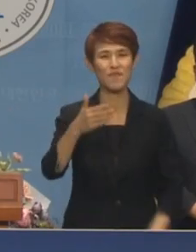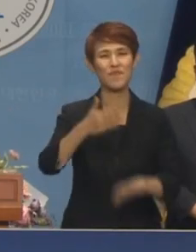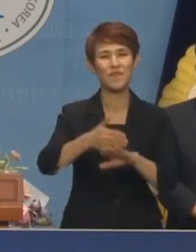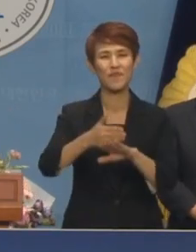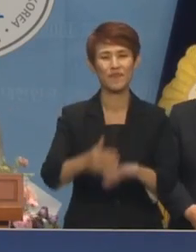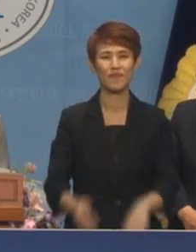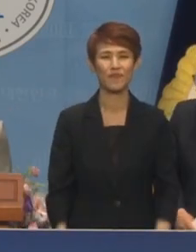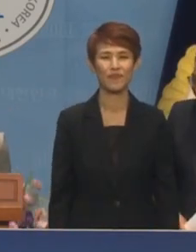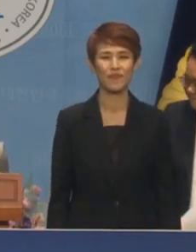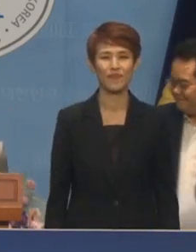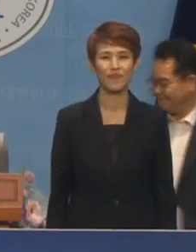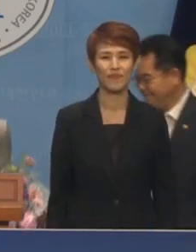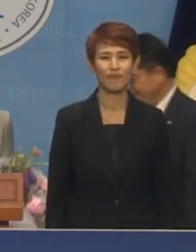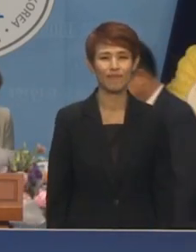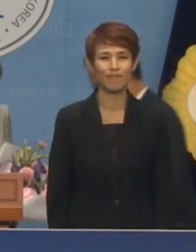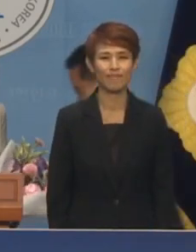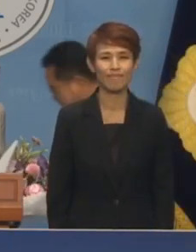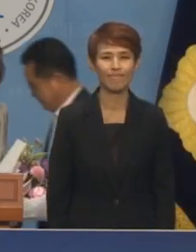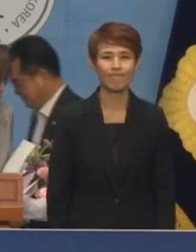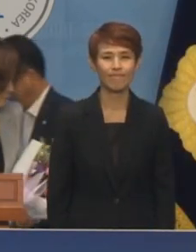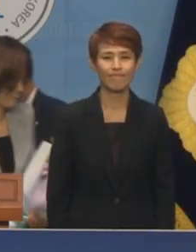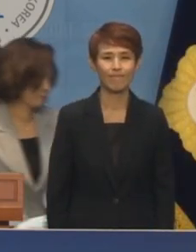감사합니다.